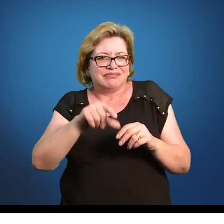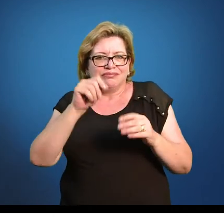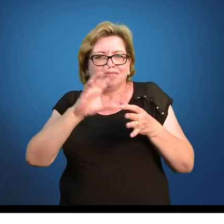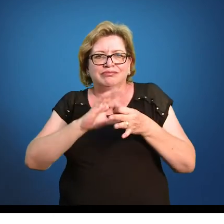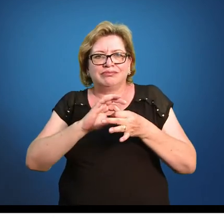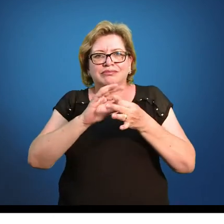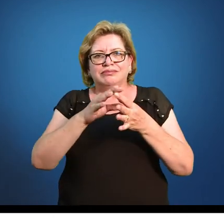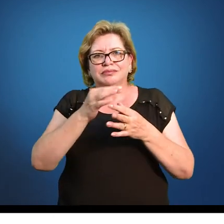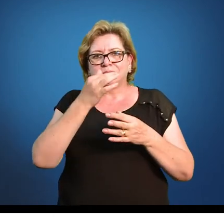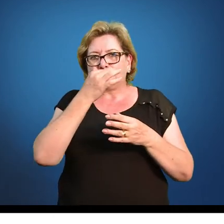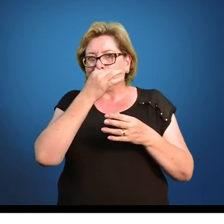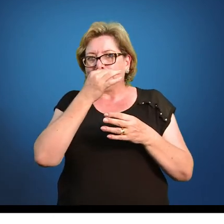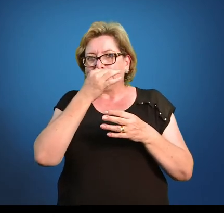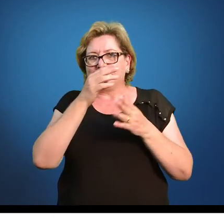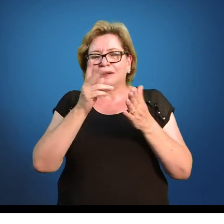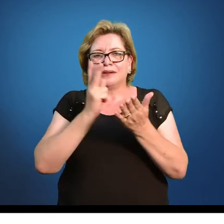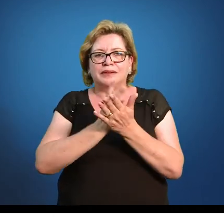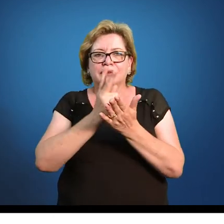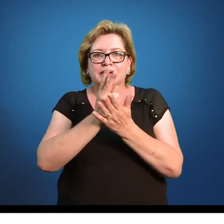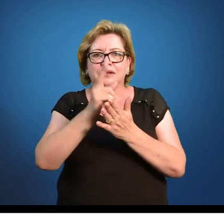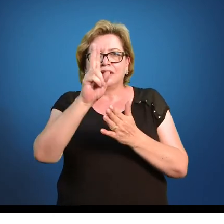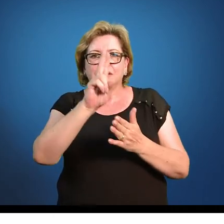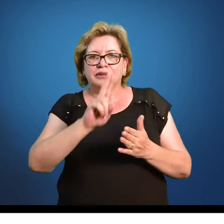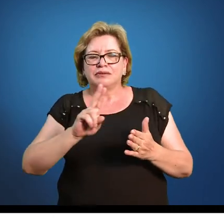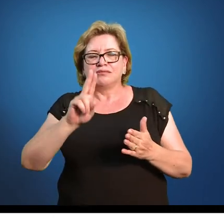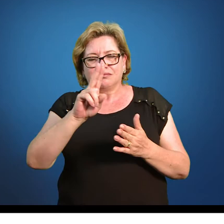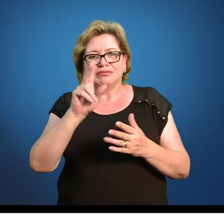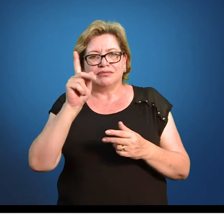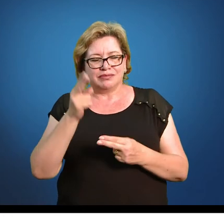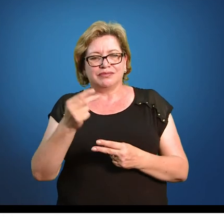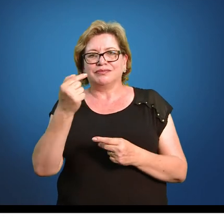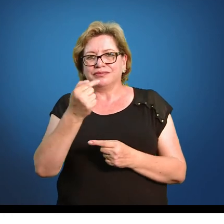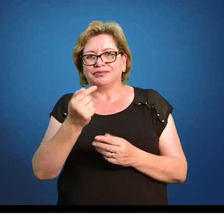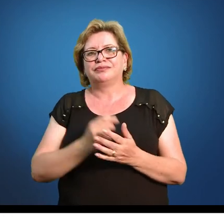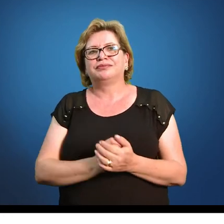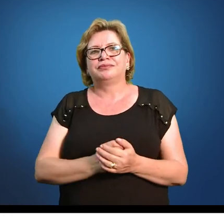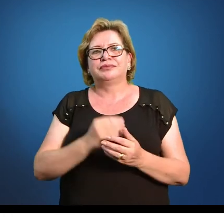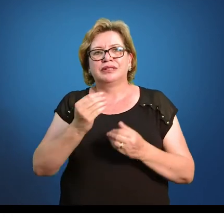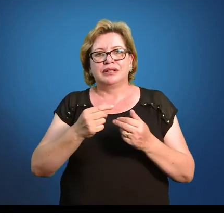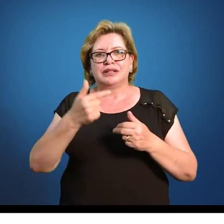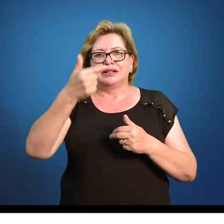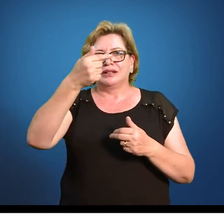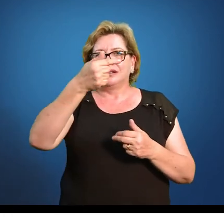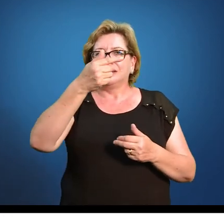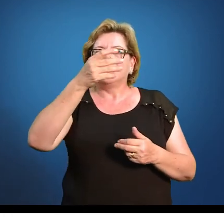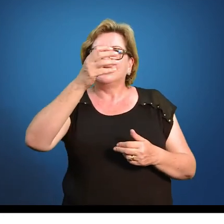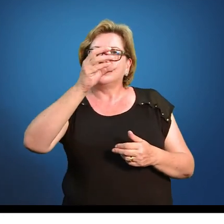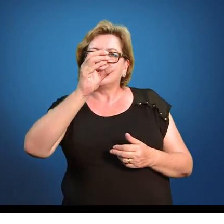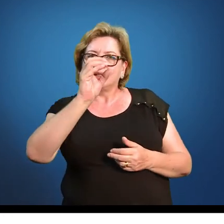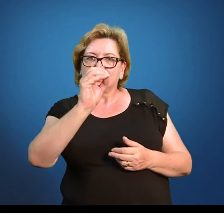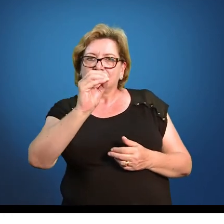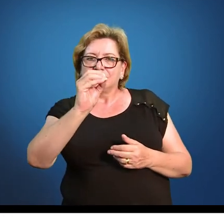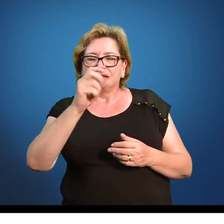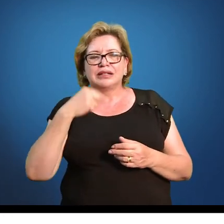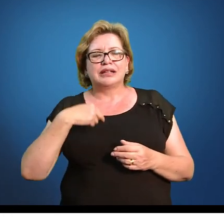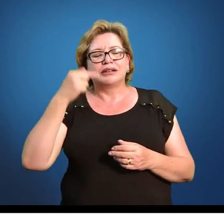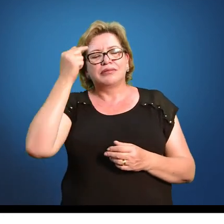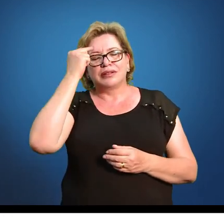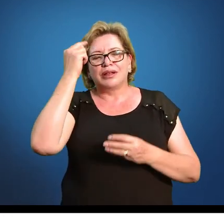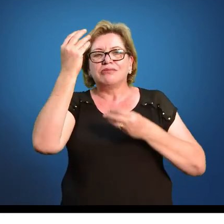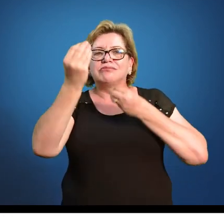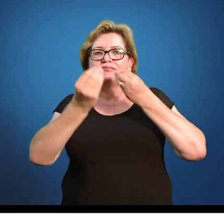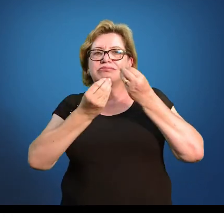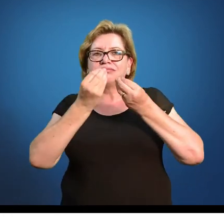cada um. Em geral, nós usamos exatamente o mesmo símbolo. Esse 70 aqui, ó, você vai ter que pensar da seguinte